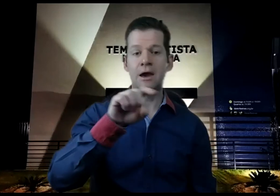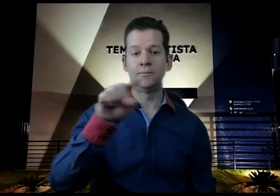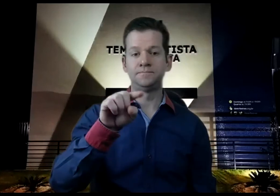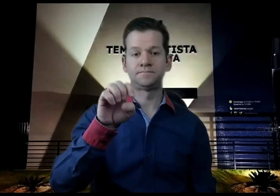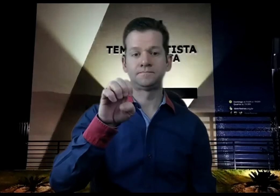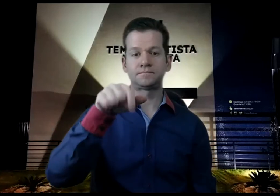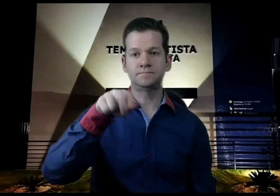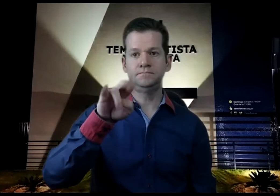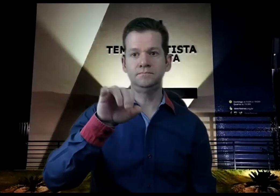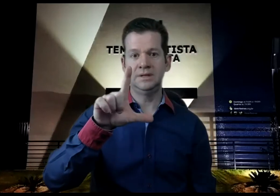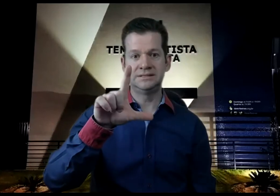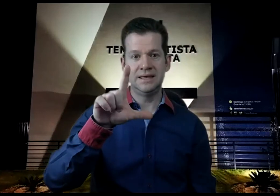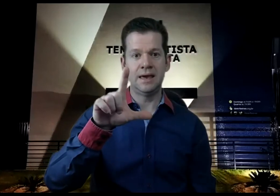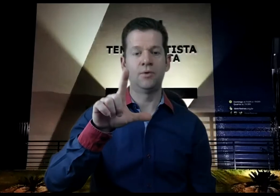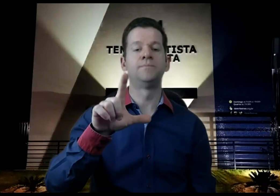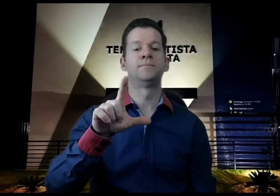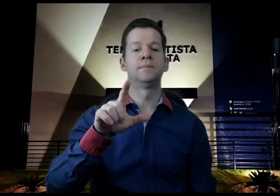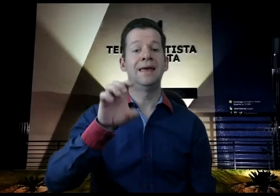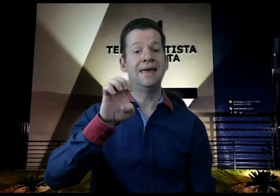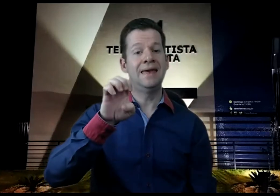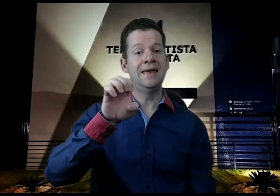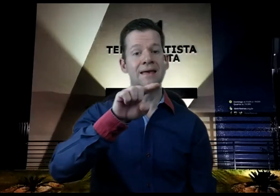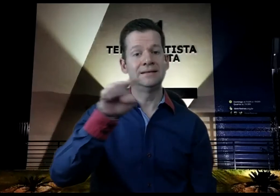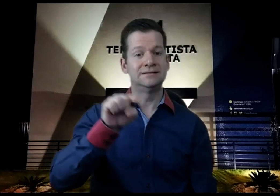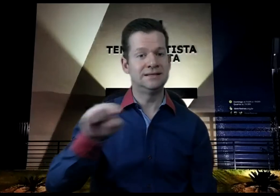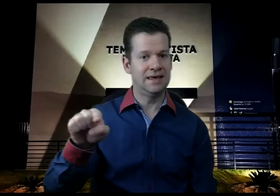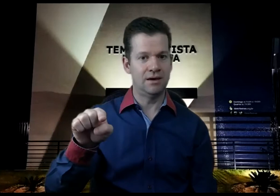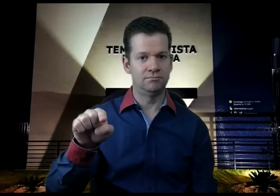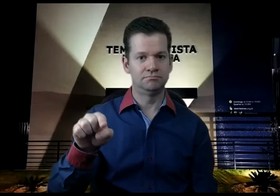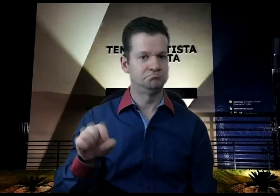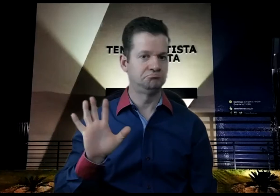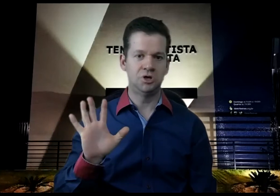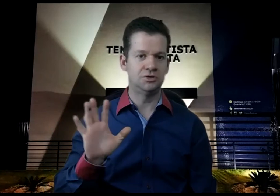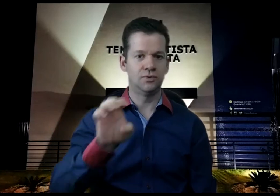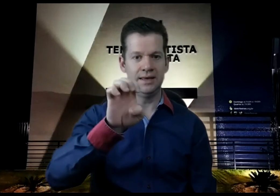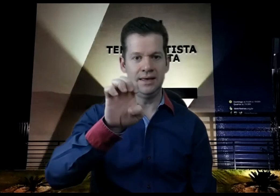Ezequiel. Ezequiel. Ezequiel. Só isso.